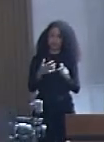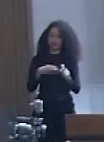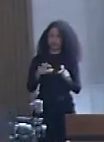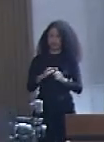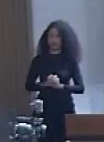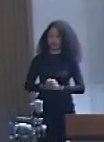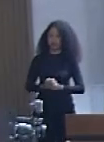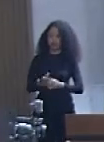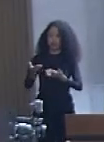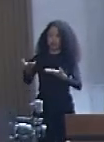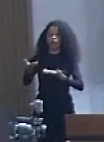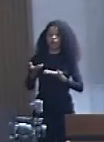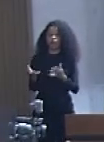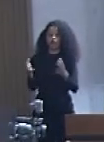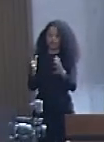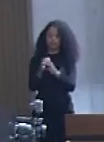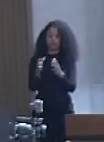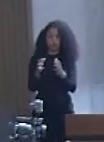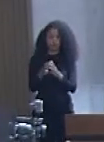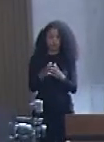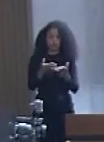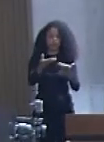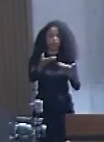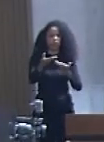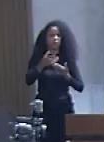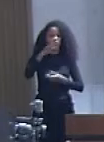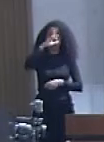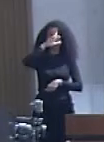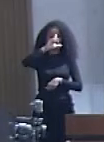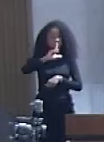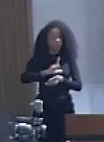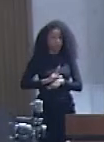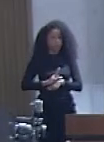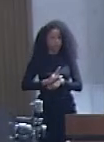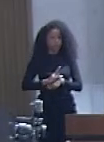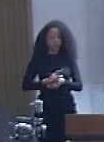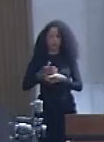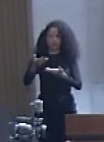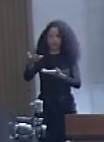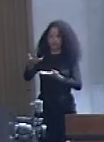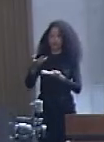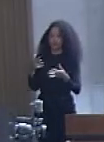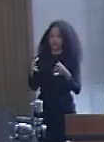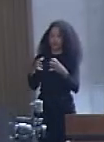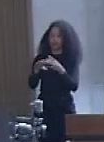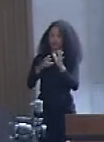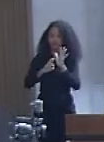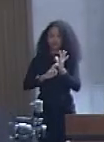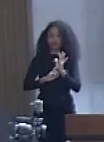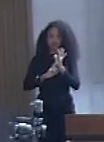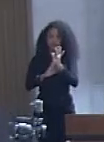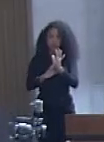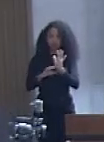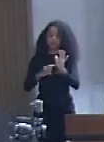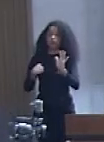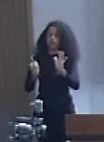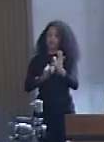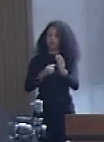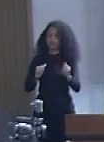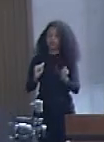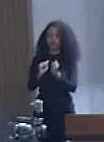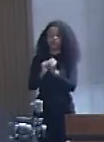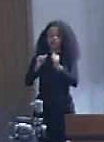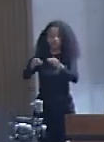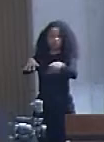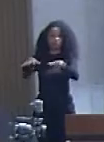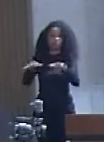Convide a nata, convide as lideranças, convide as representações e a gente vai fazer uma audiência